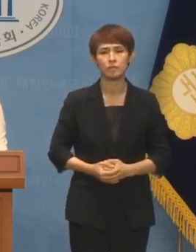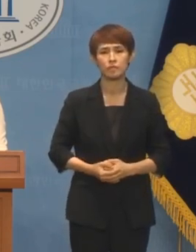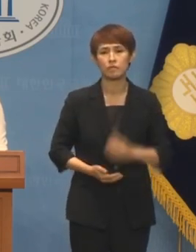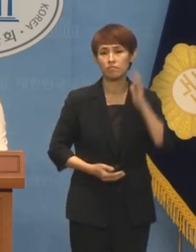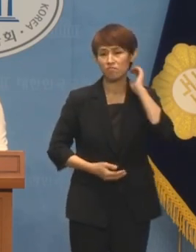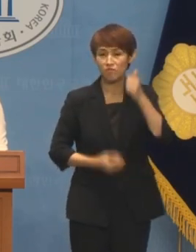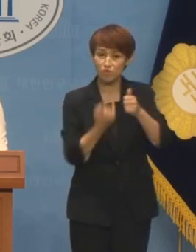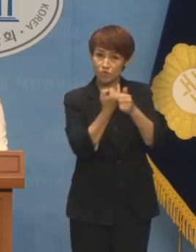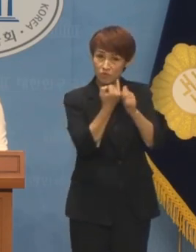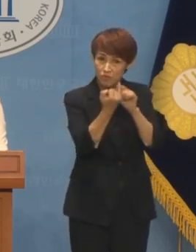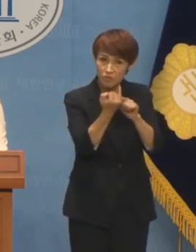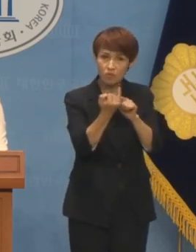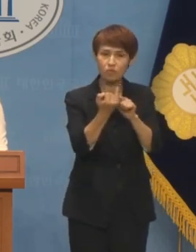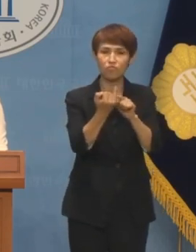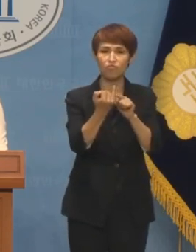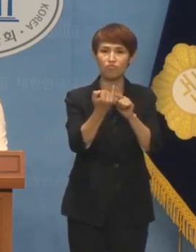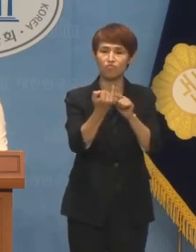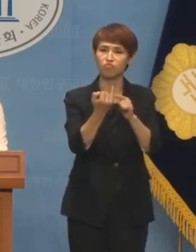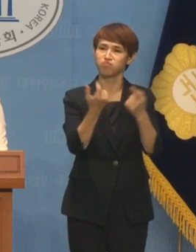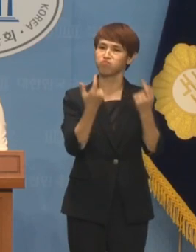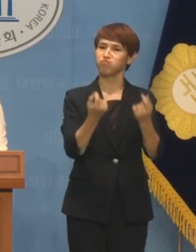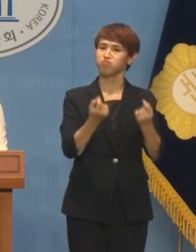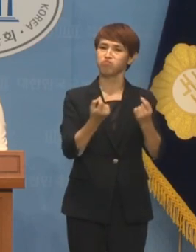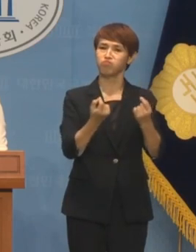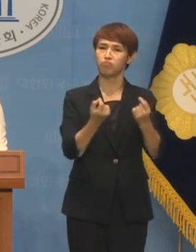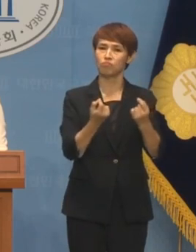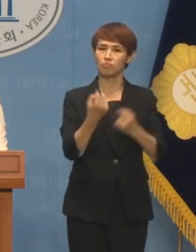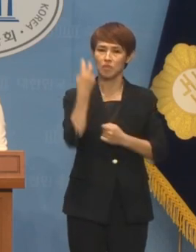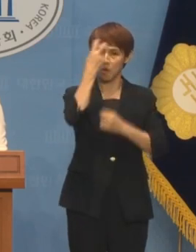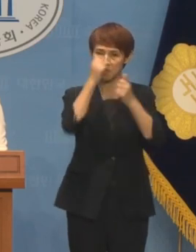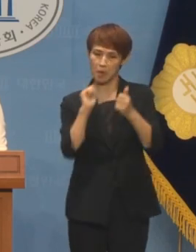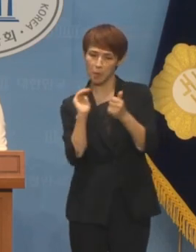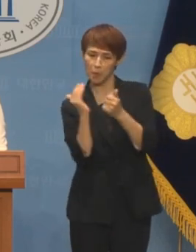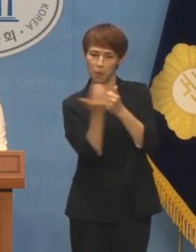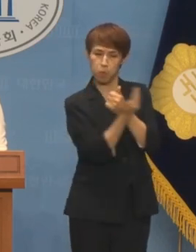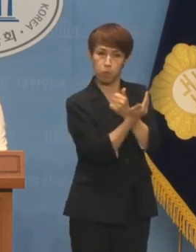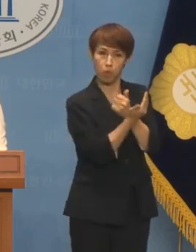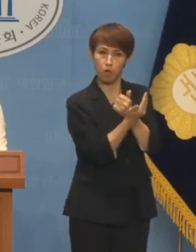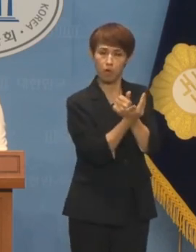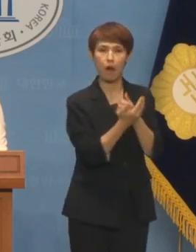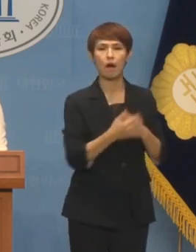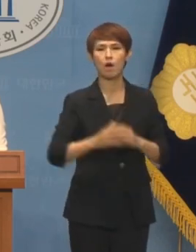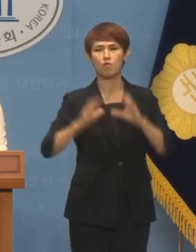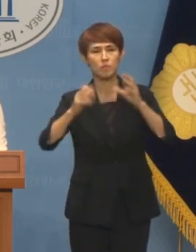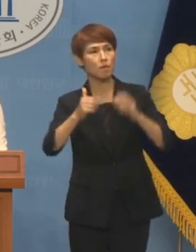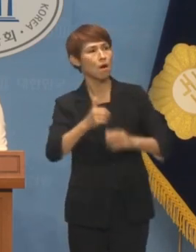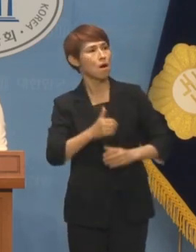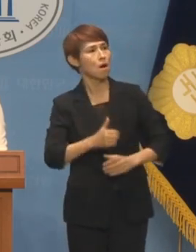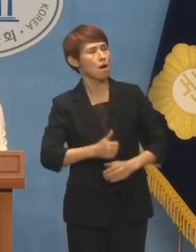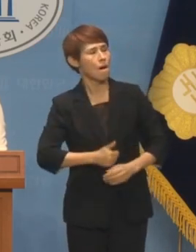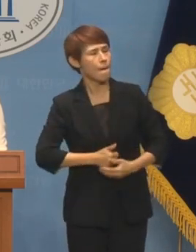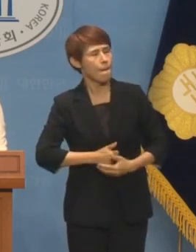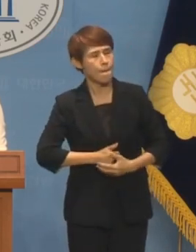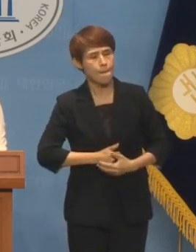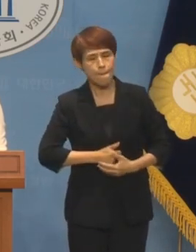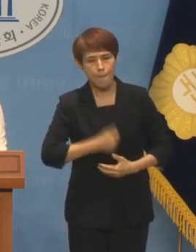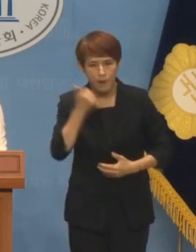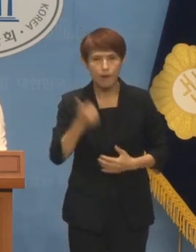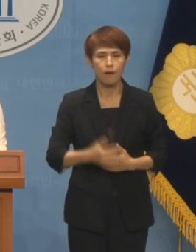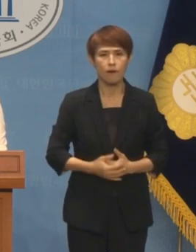김건희 여사가 취해법권을 넘어 검찰의 비호를 받는 걸 보며 국민은 모욕감을 느낍니다.